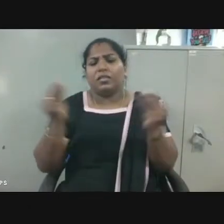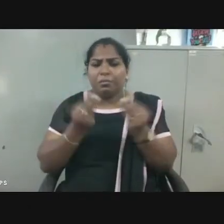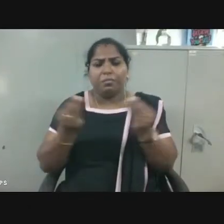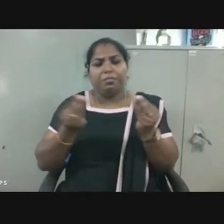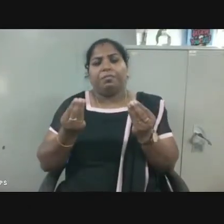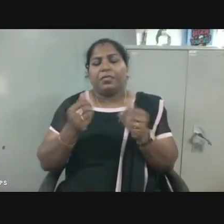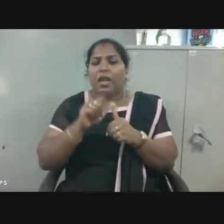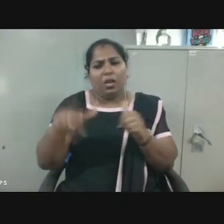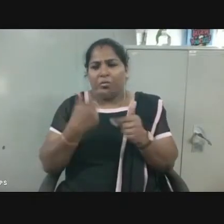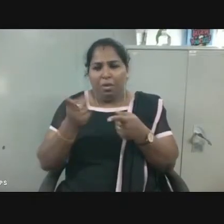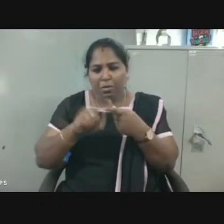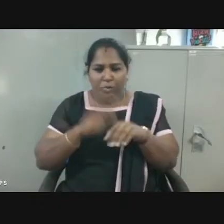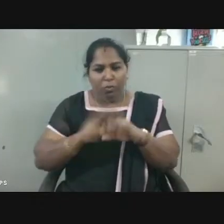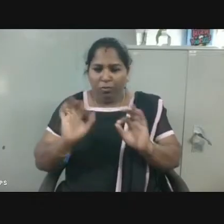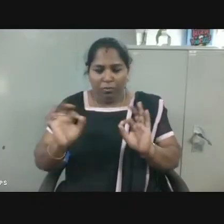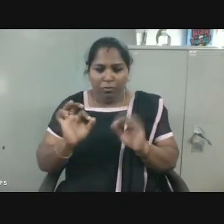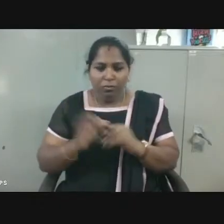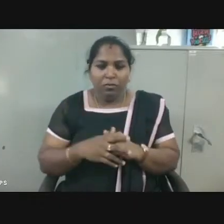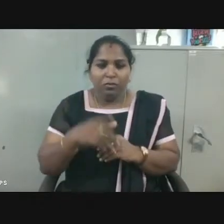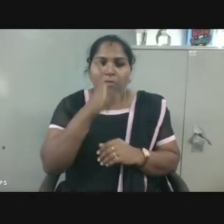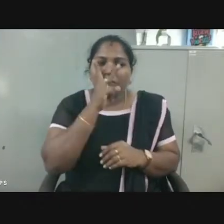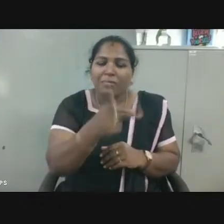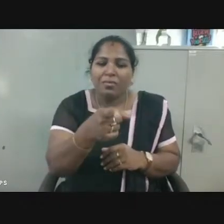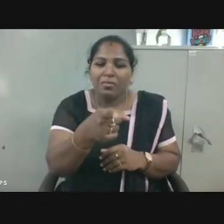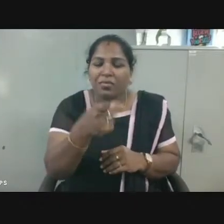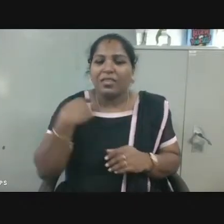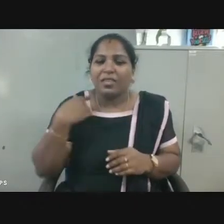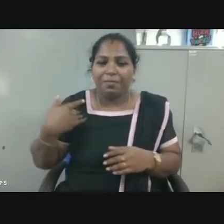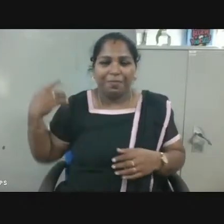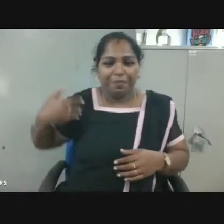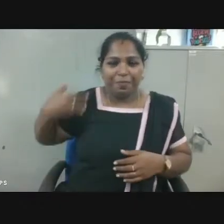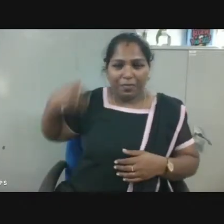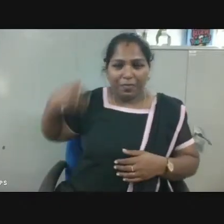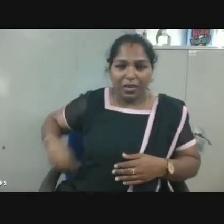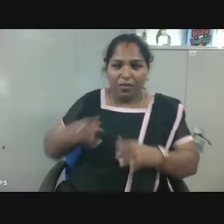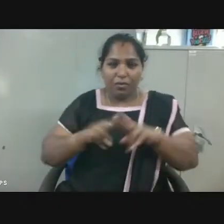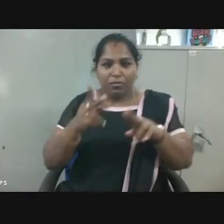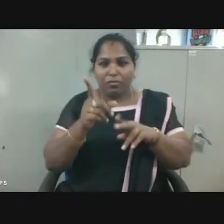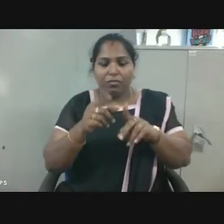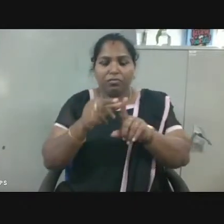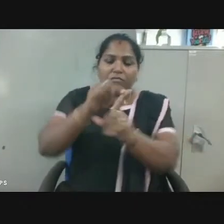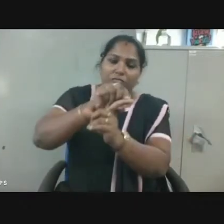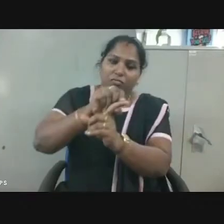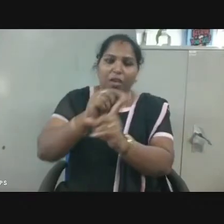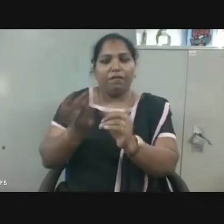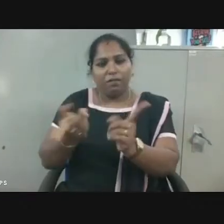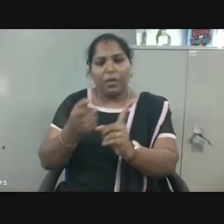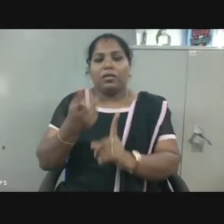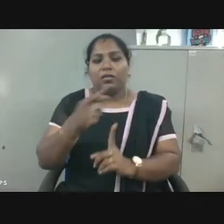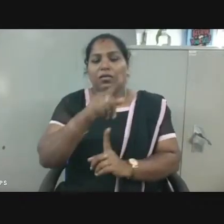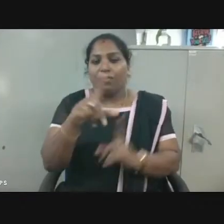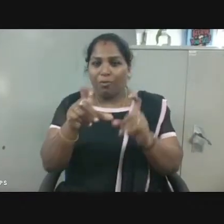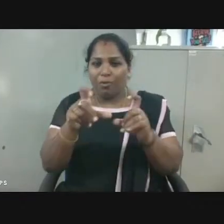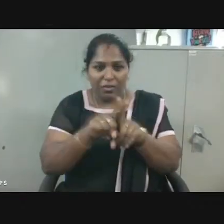നിർബന്ധമില്ല. ഇതാണ് സ്കോളിയോസിസ് നമ്മൾ പറയുന്നത്. നമ്മുടെ നട്ടല് മൊത്തമായിട്ടേ വളഞ്ഞ് ഇരിക്കുന്ന ഒരു ലക്ഷണമാണ് ഈ